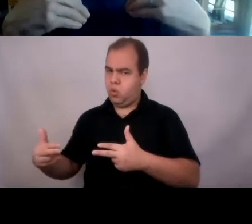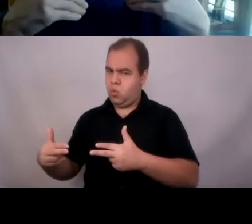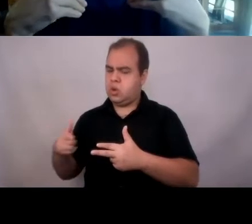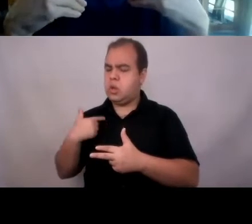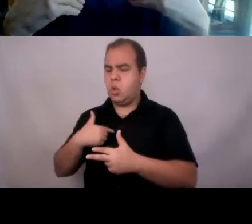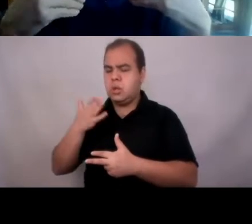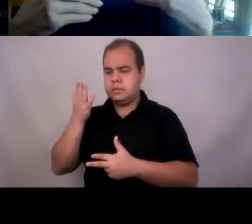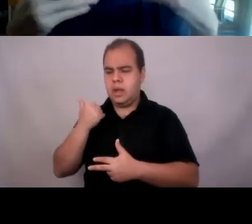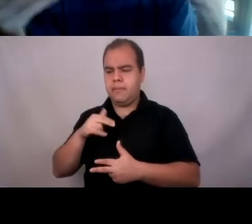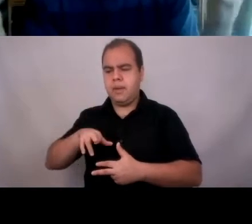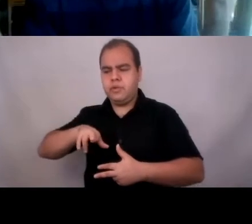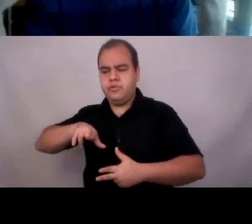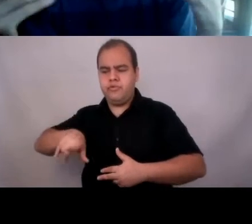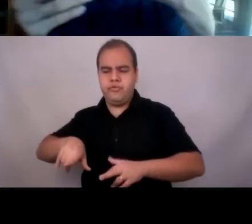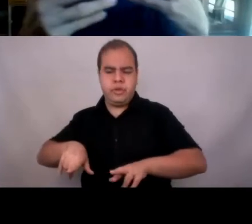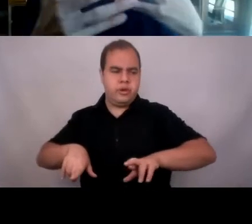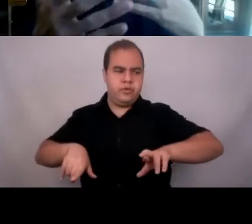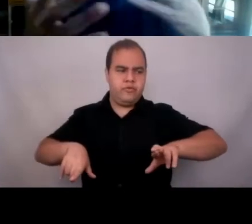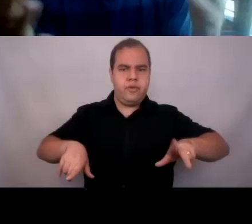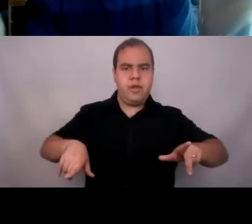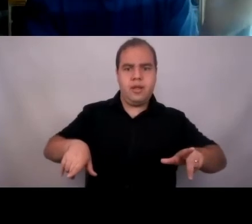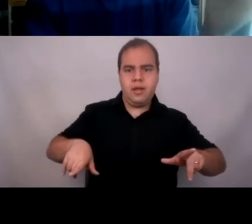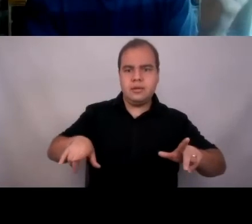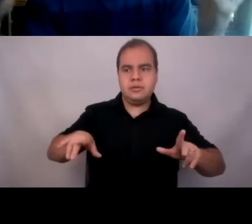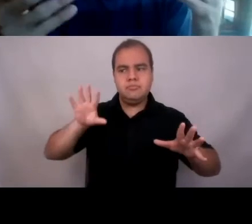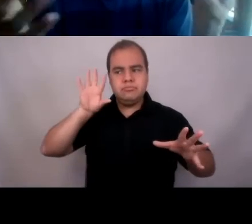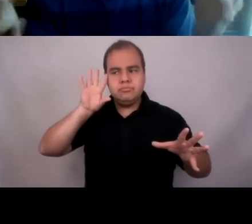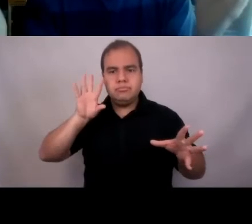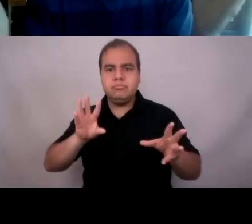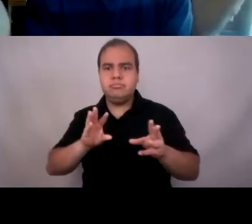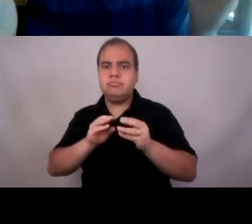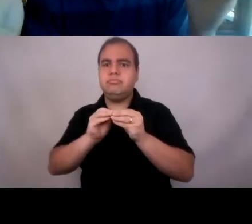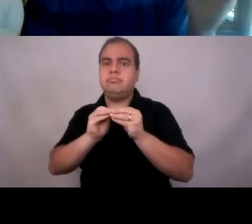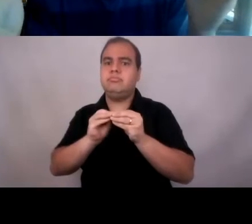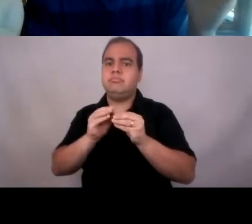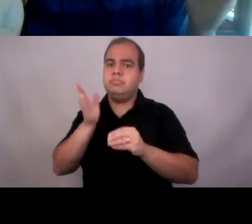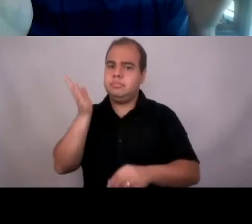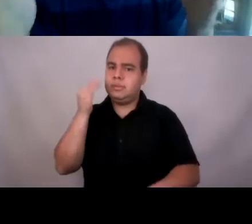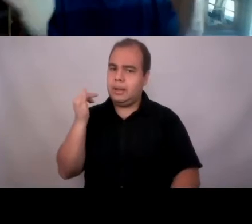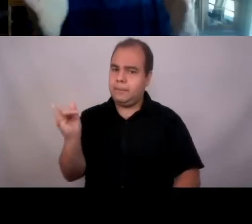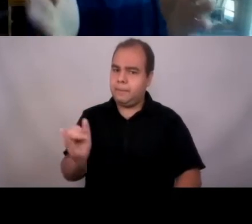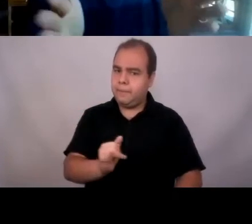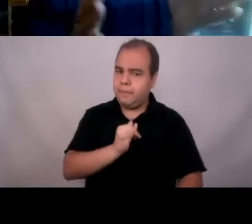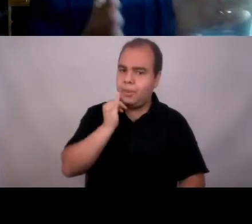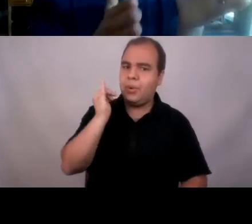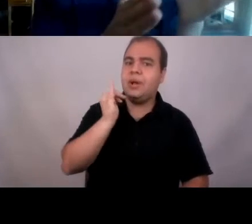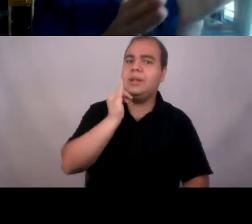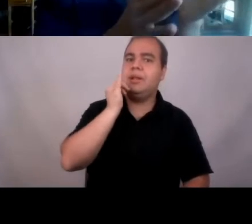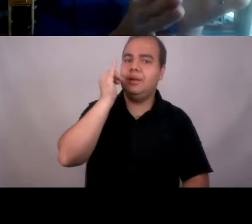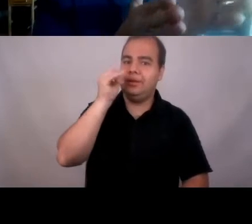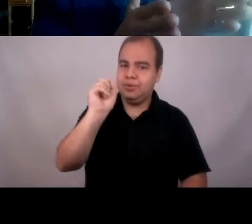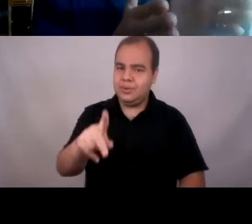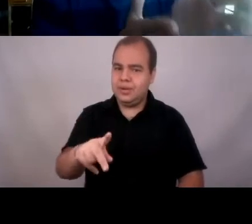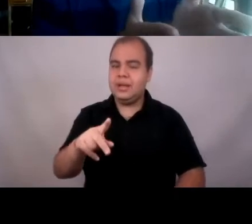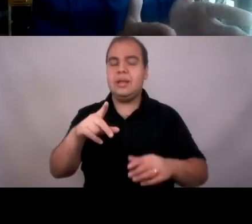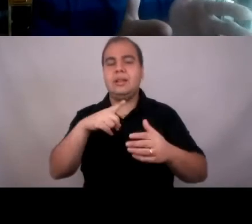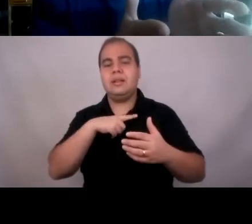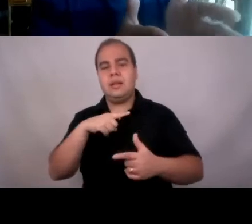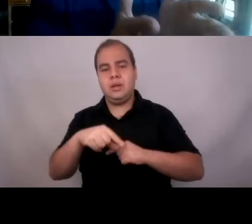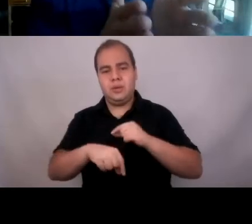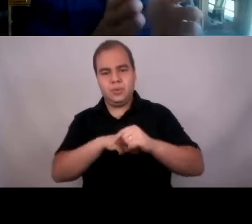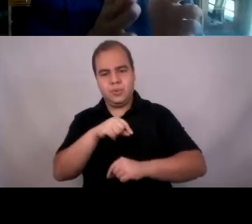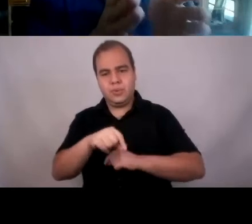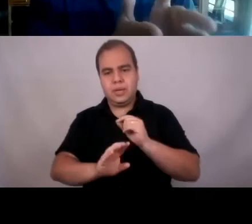saiba aqui entre nós, e é importante para a gente poder comunicar também, que esses canteiros instalados nas